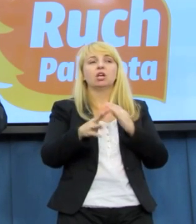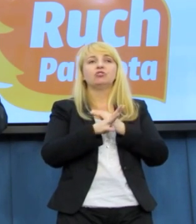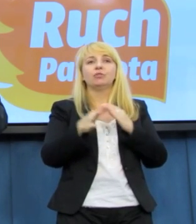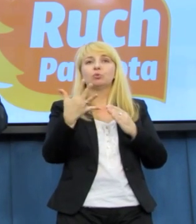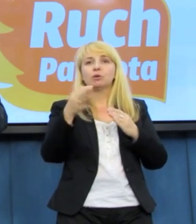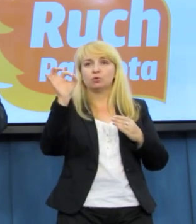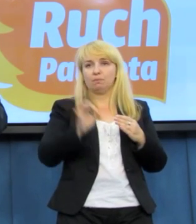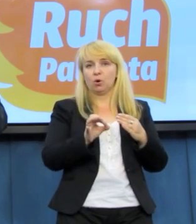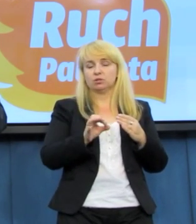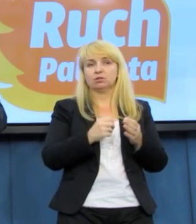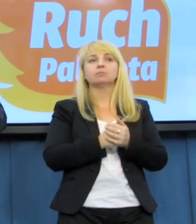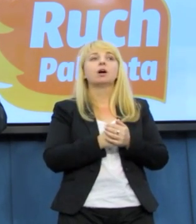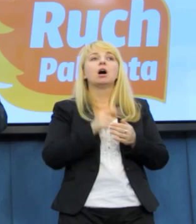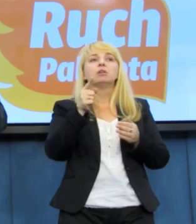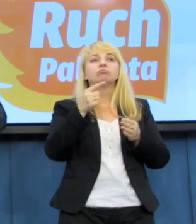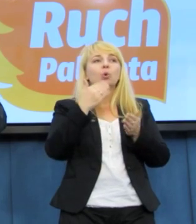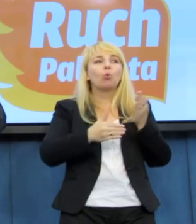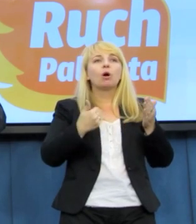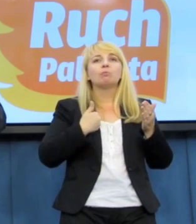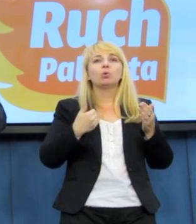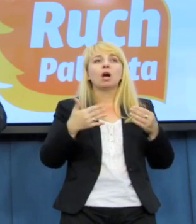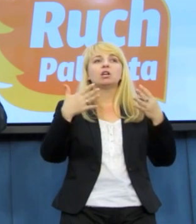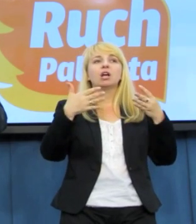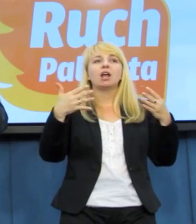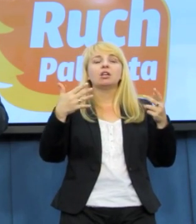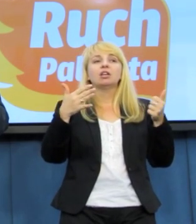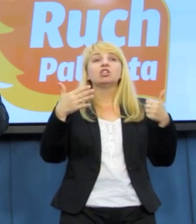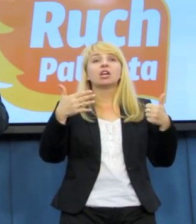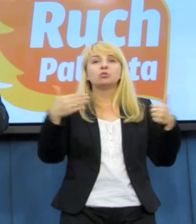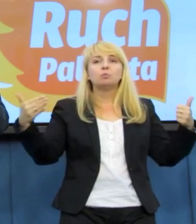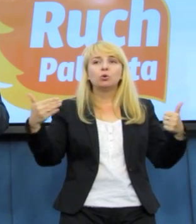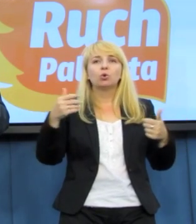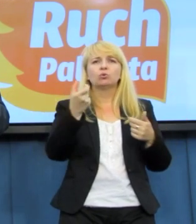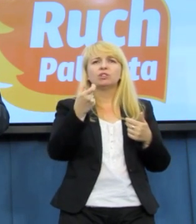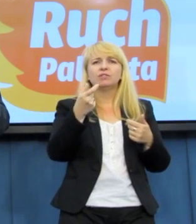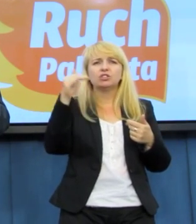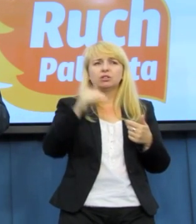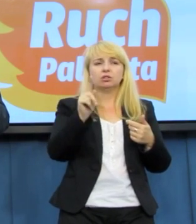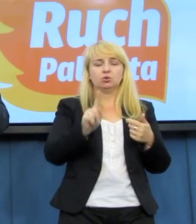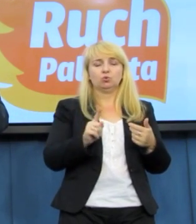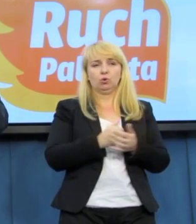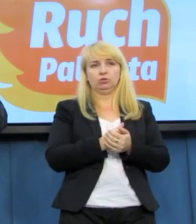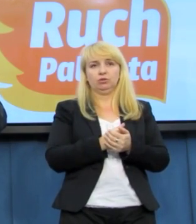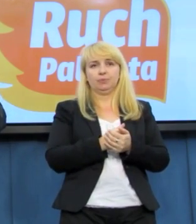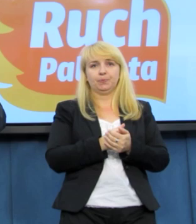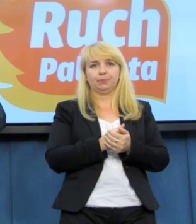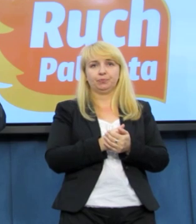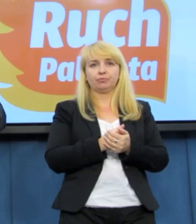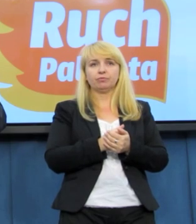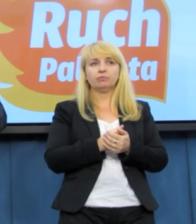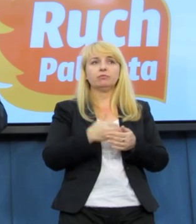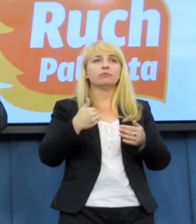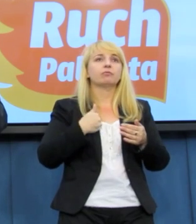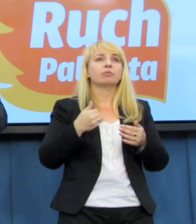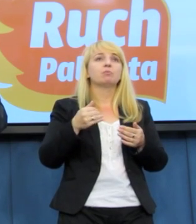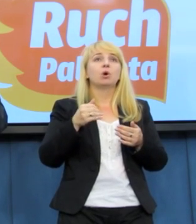łącznie ta bonifikata wynosiła ponad 6 200 tysięcy złotych. Województwo